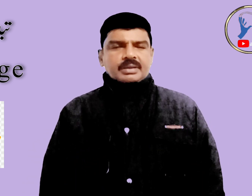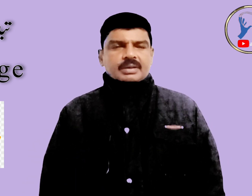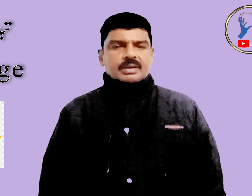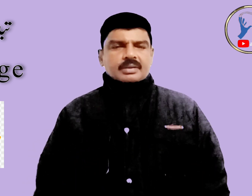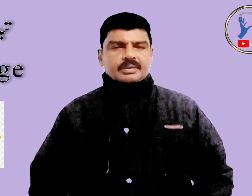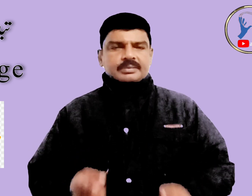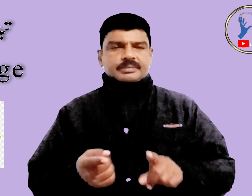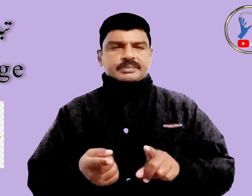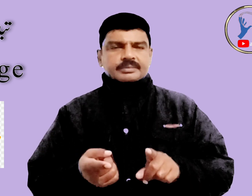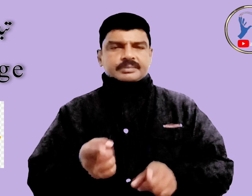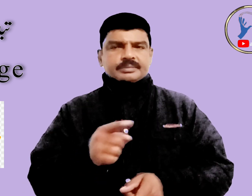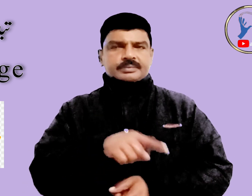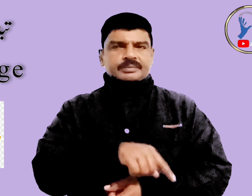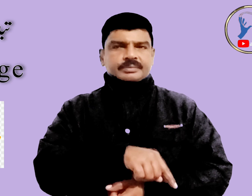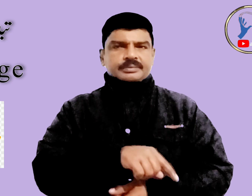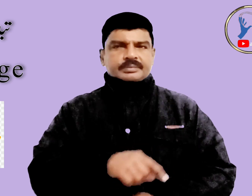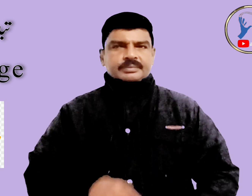तब्दील करना,